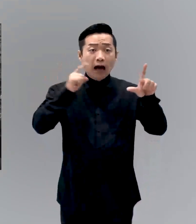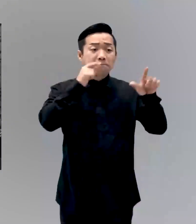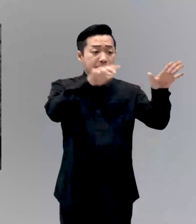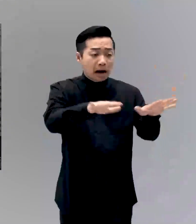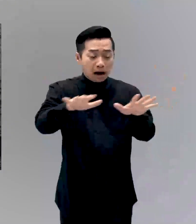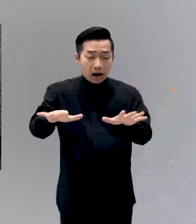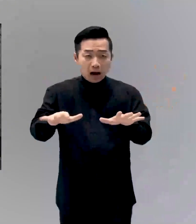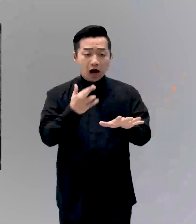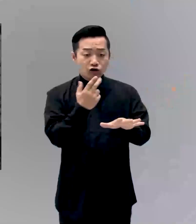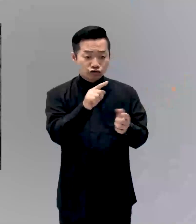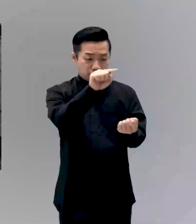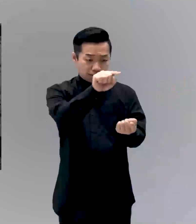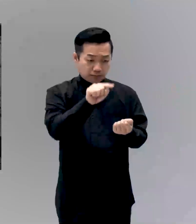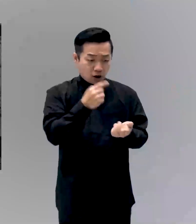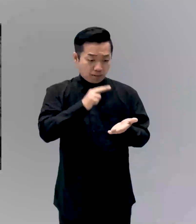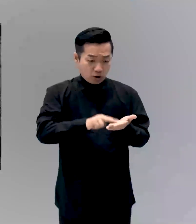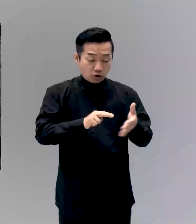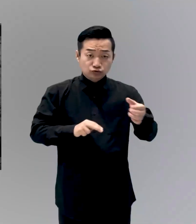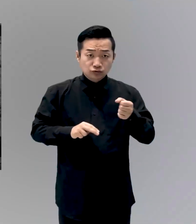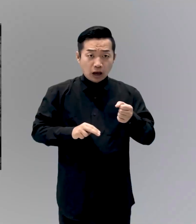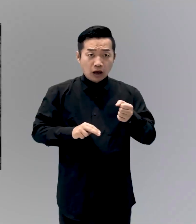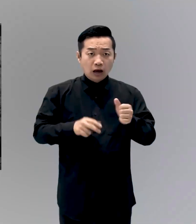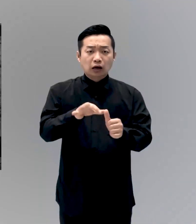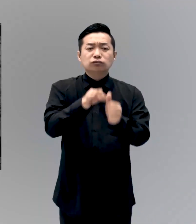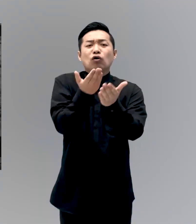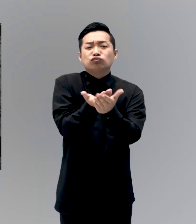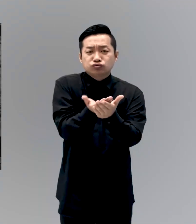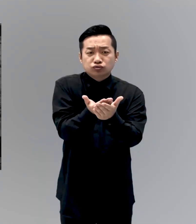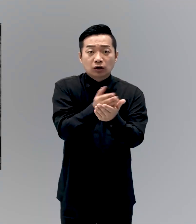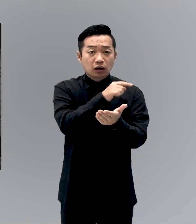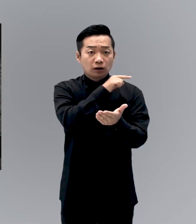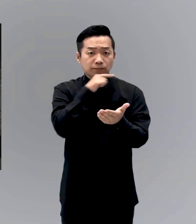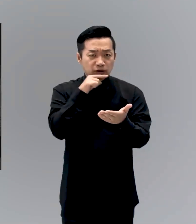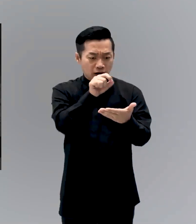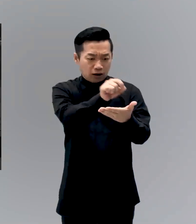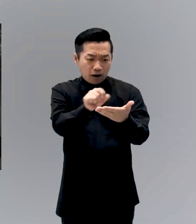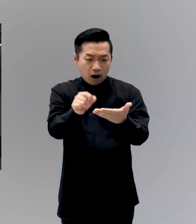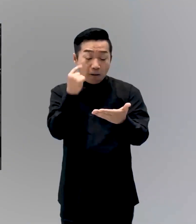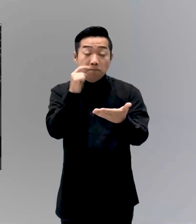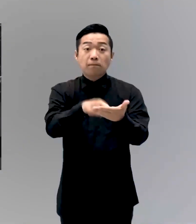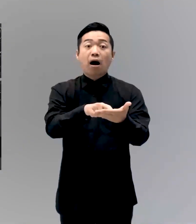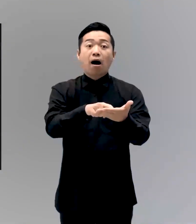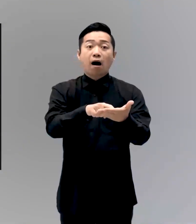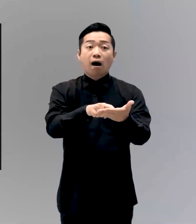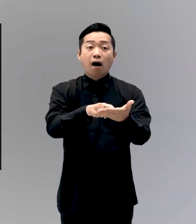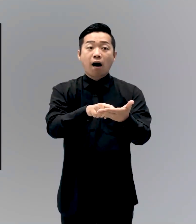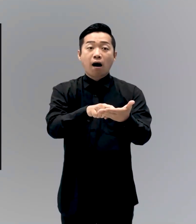태백산맥 정글만리의 작가 조정래. 마침내 우리의 현재와 마주하다.